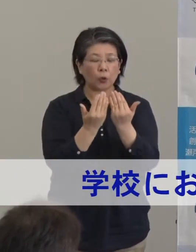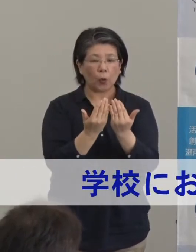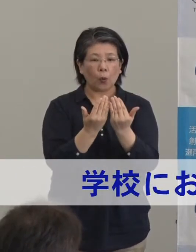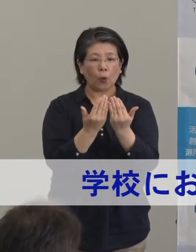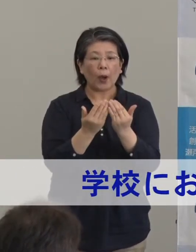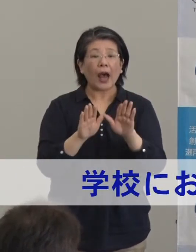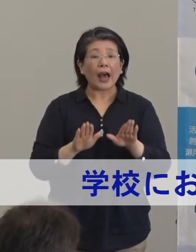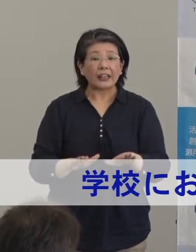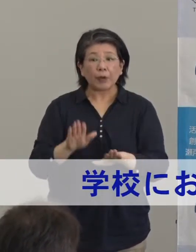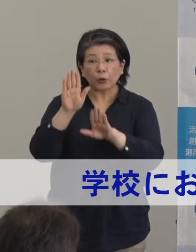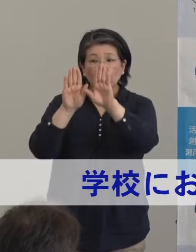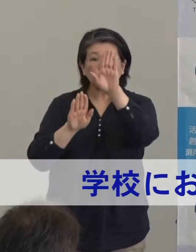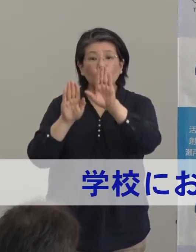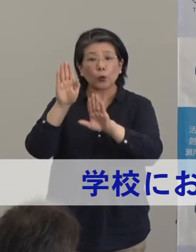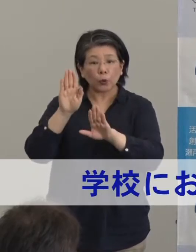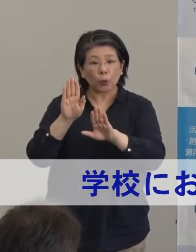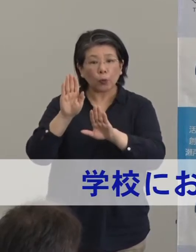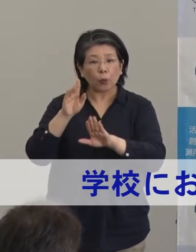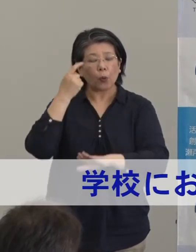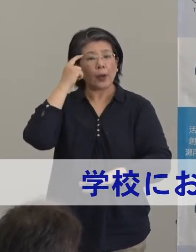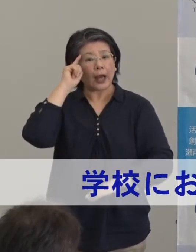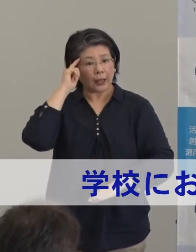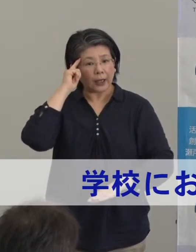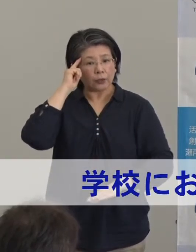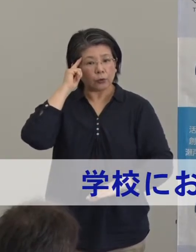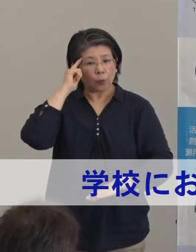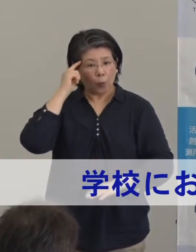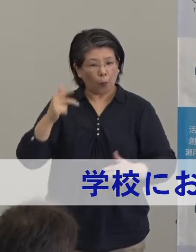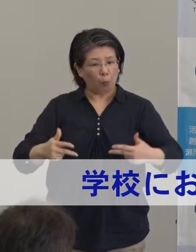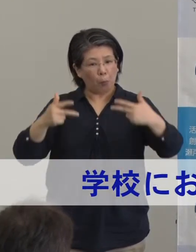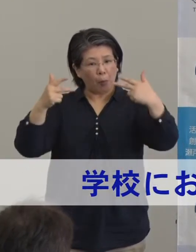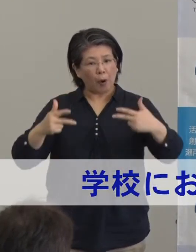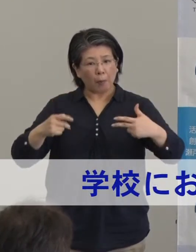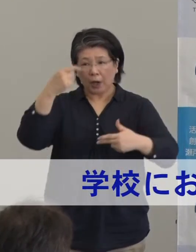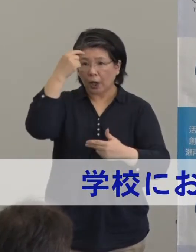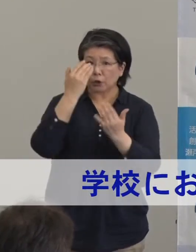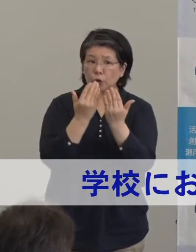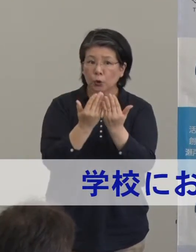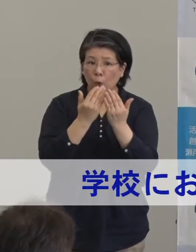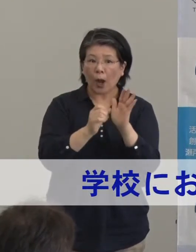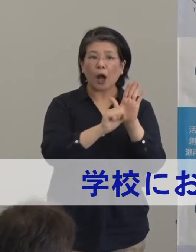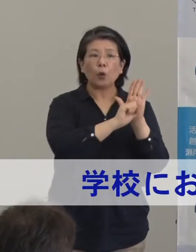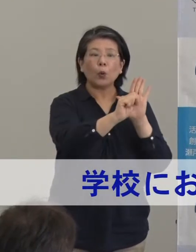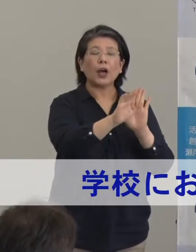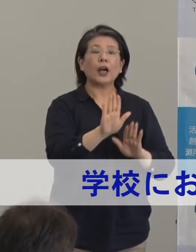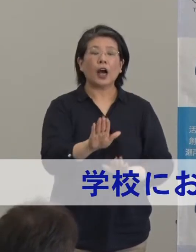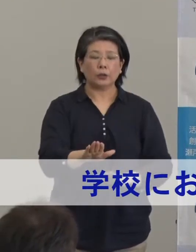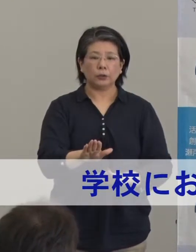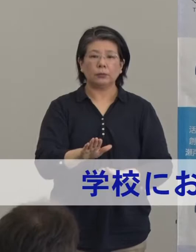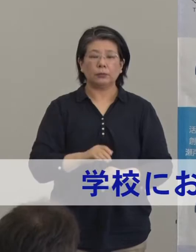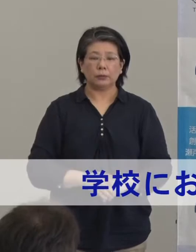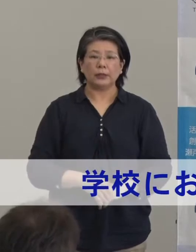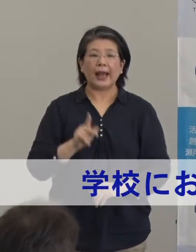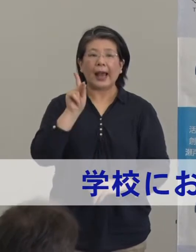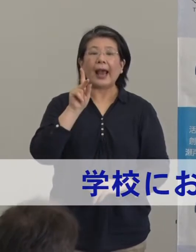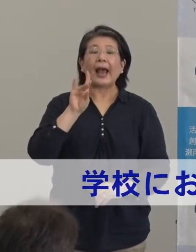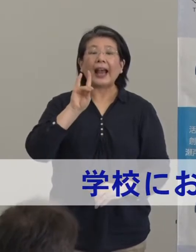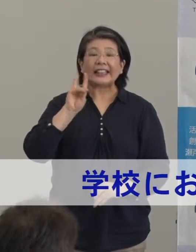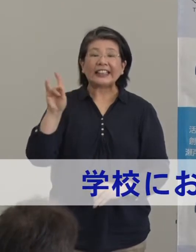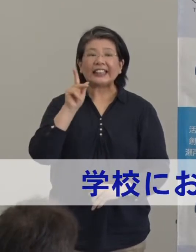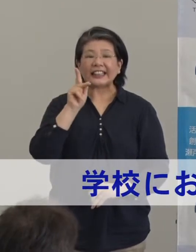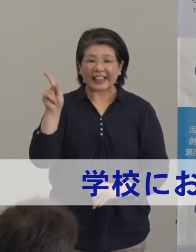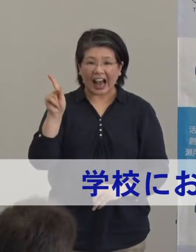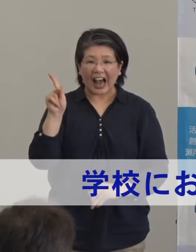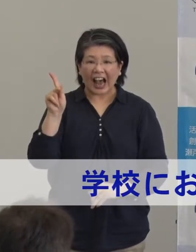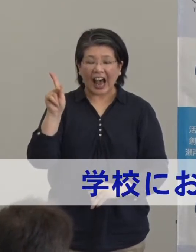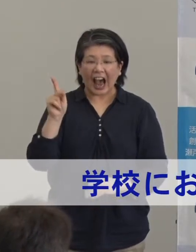況におきましては大きな効果があるというふうに考えているところでございまして、まあ現在ギガスクール構想のという